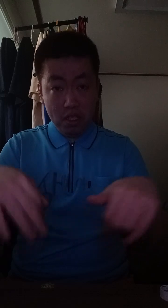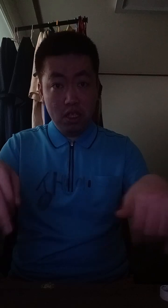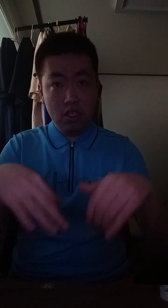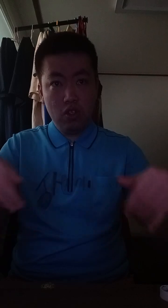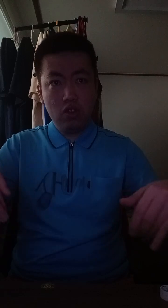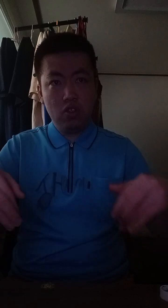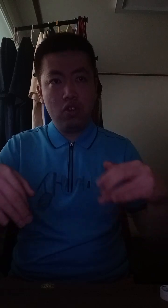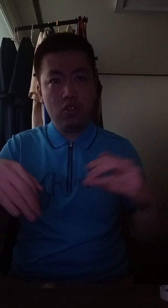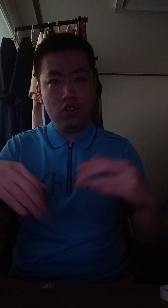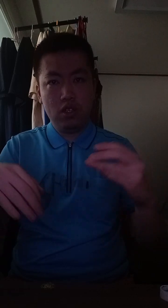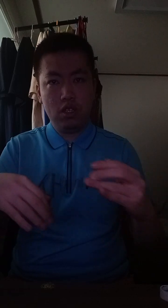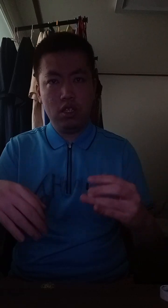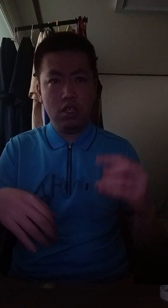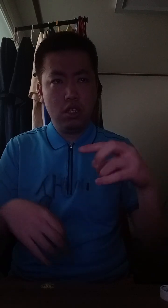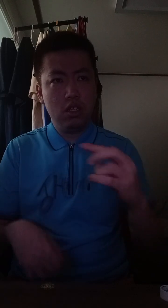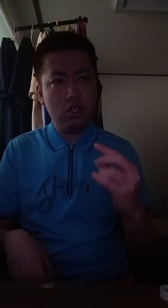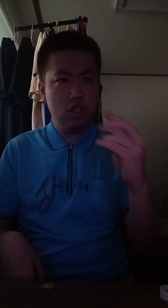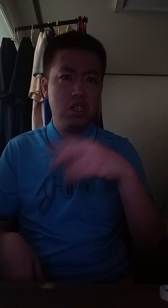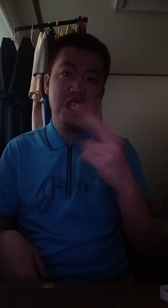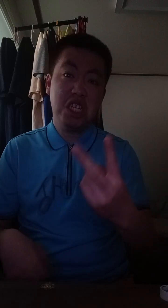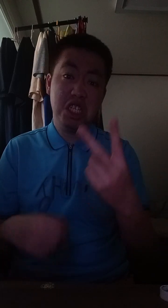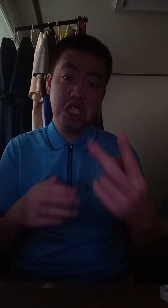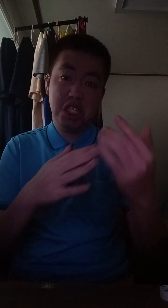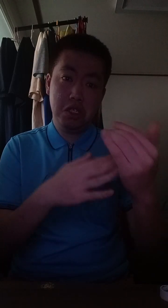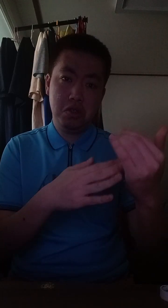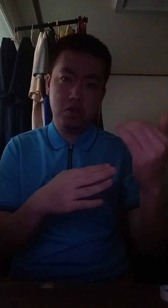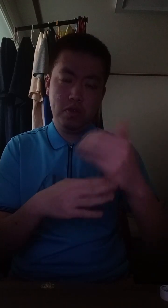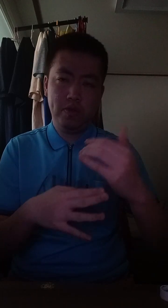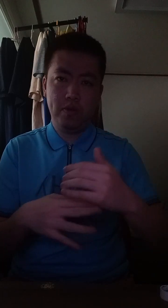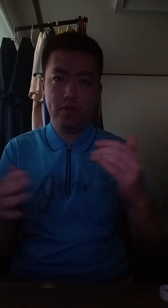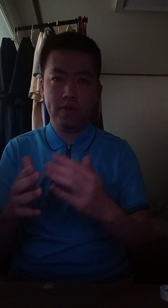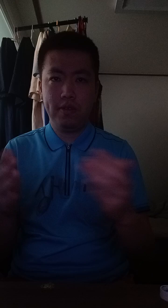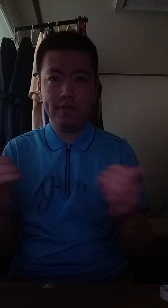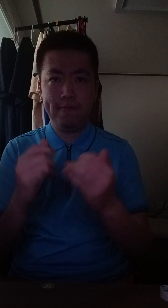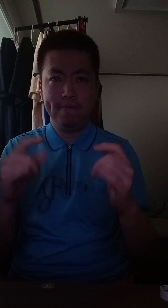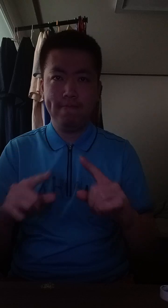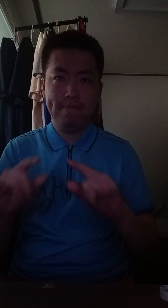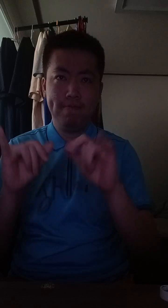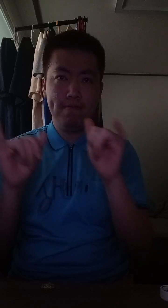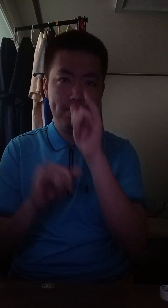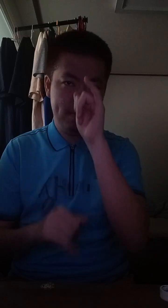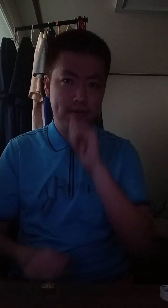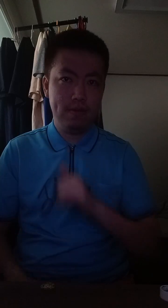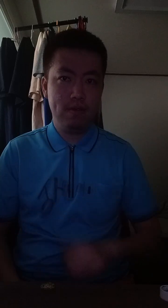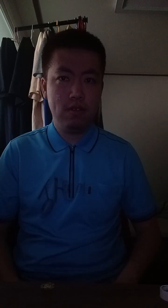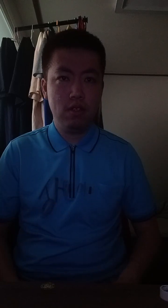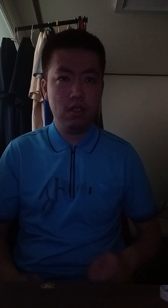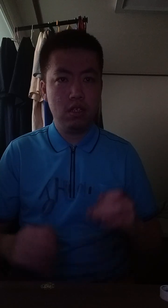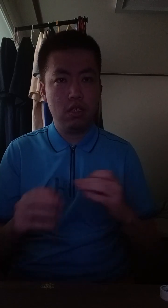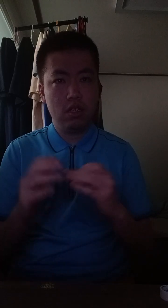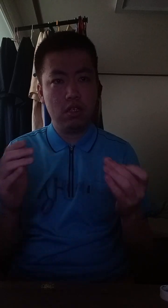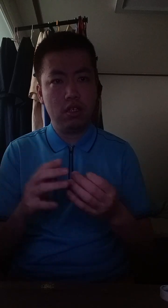곳을 직접 가봤더니 간격이 20cm 이상인 곳을 쉽게 찾을 수 있었습니다. 8살 아이의 평균 발